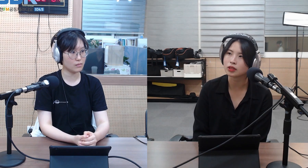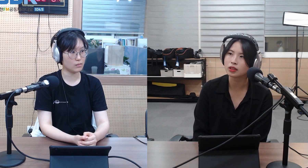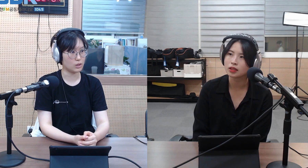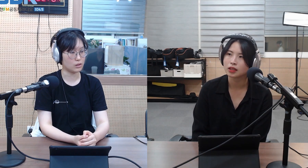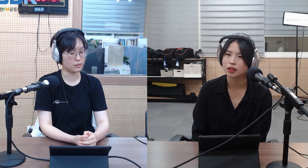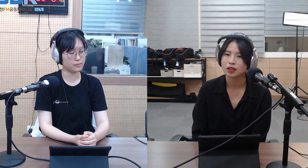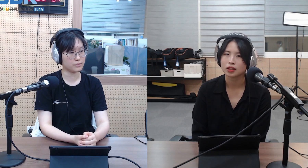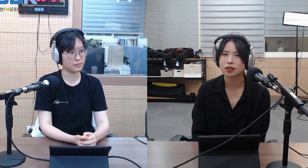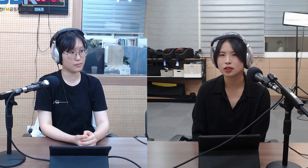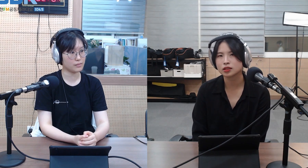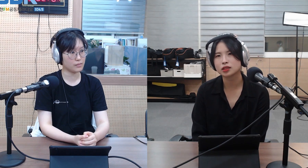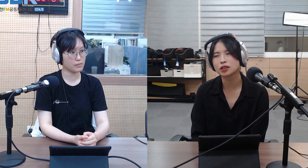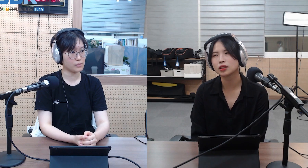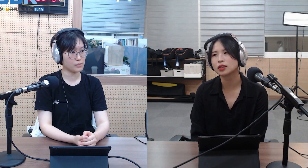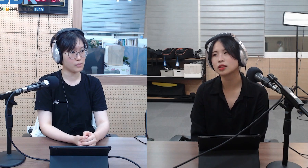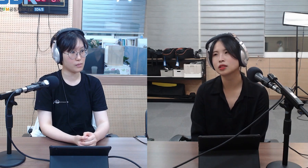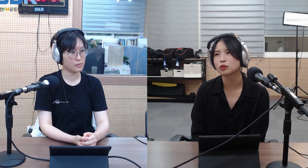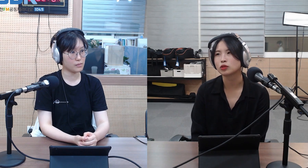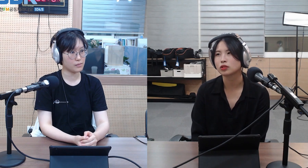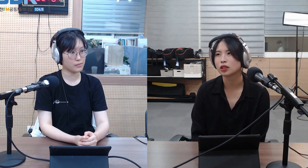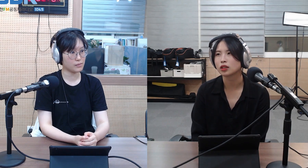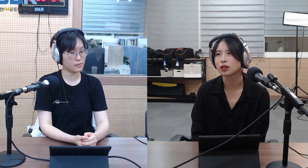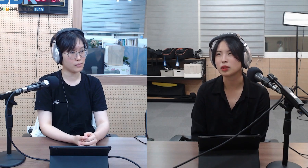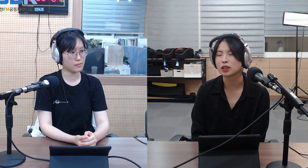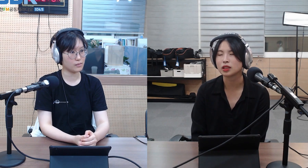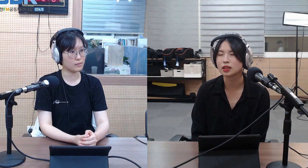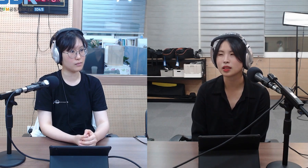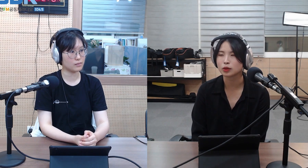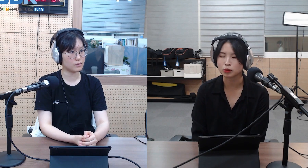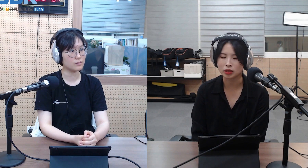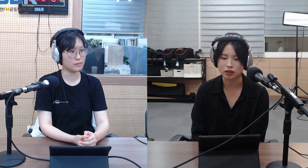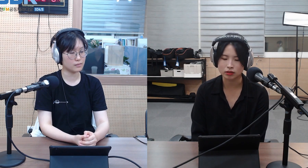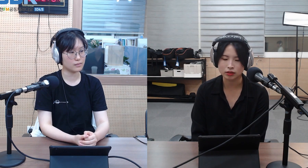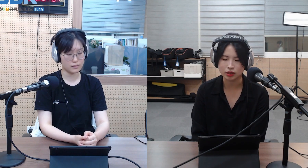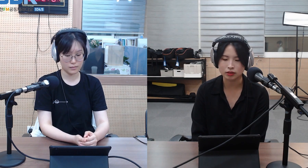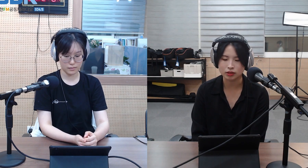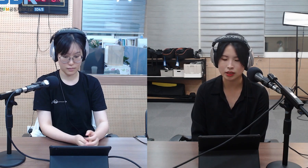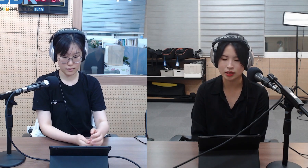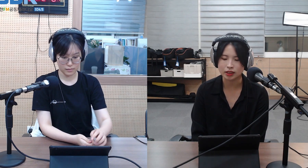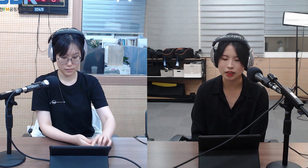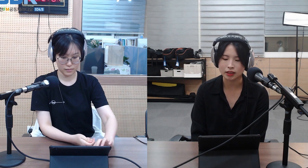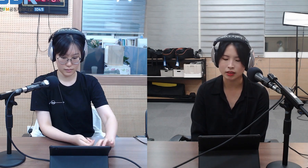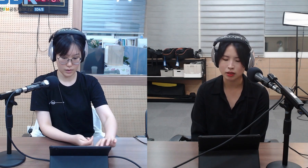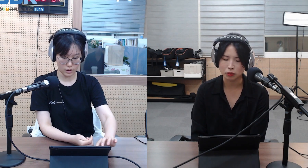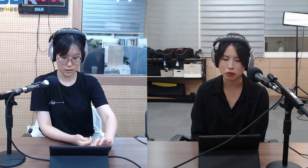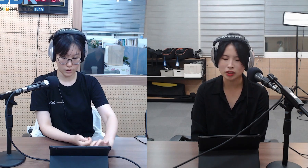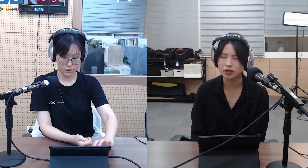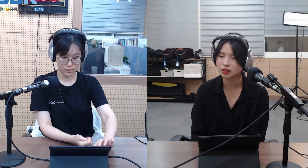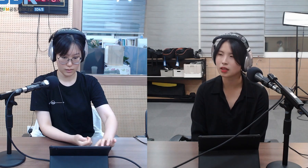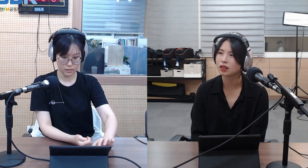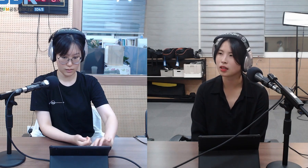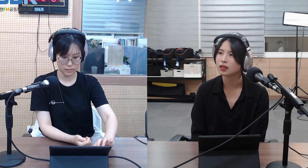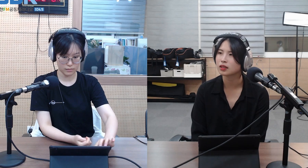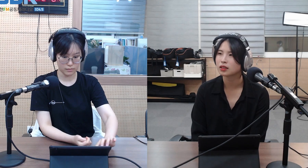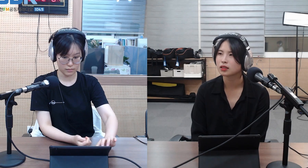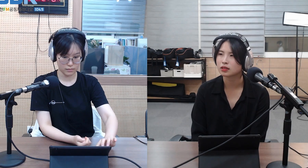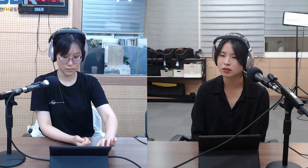맞아요. 아직까지 뭐 그렇게 비난하고 막 이런다는 것 자체가 네. 본인들의